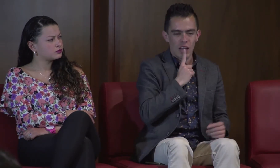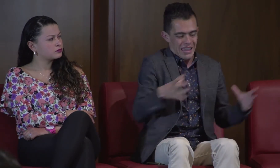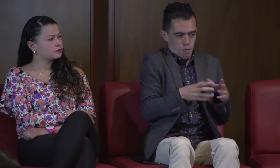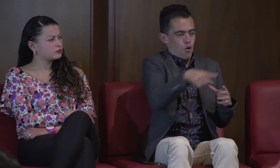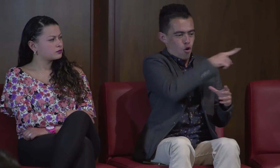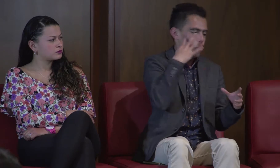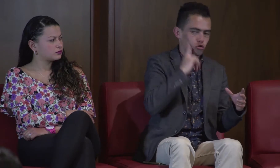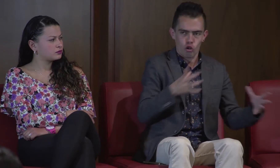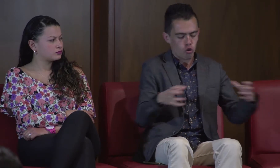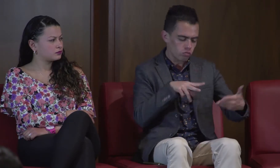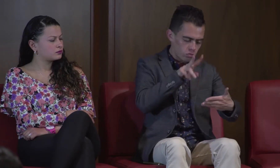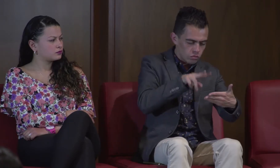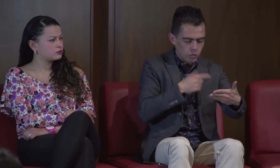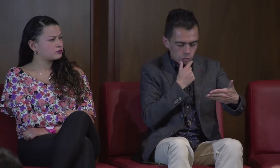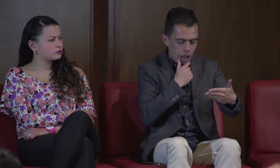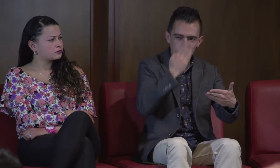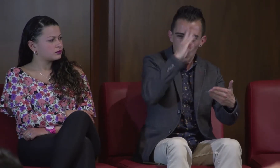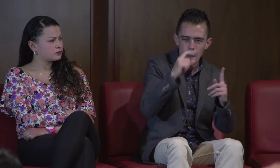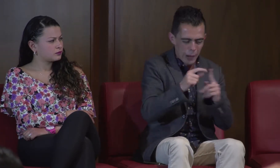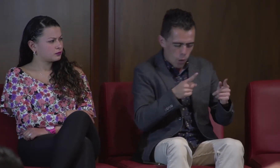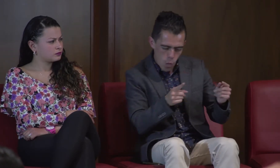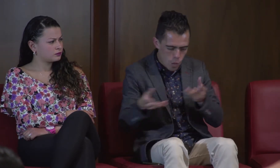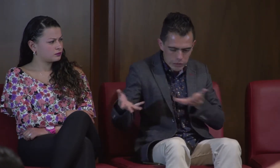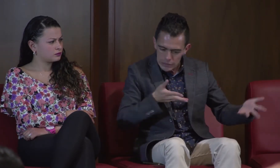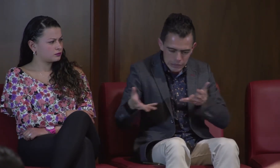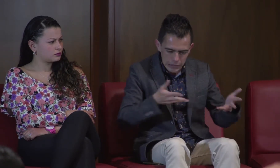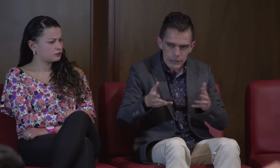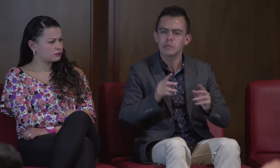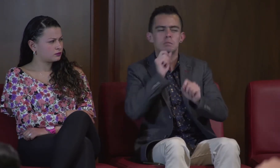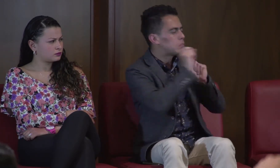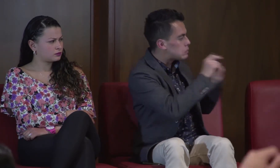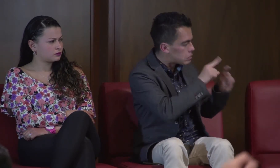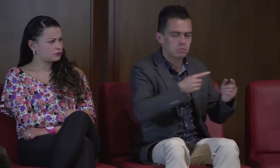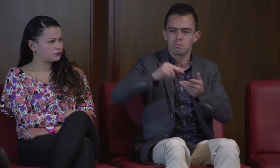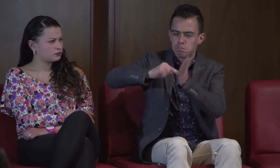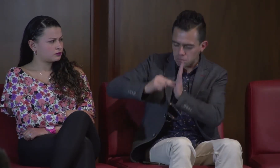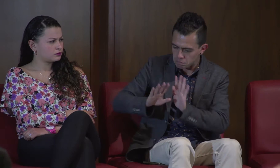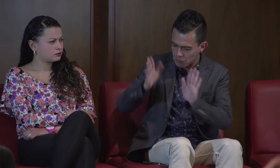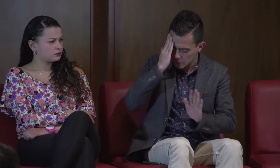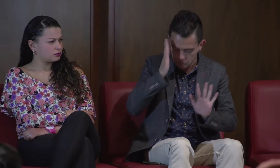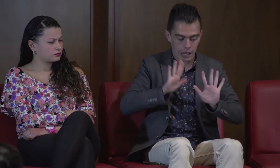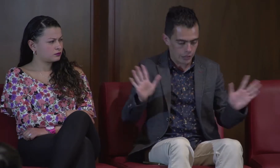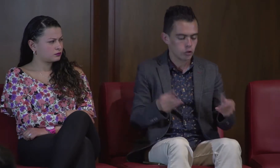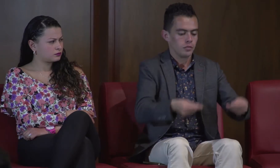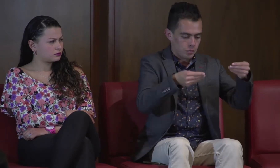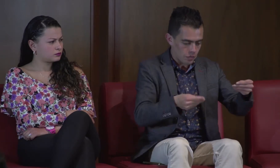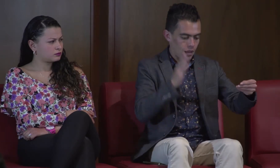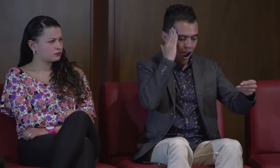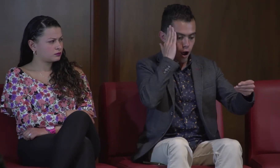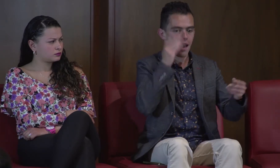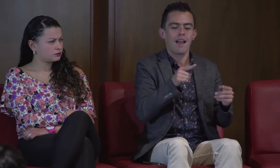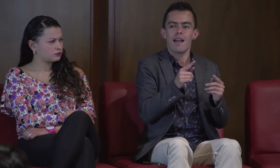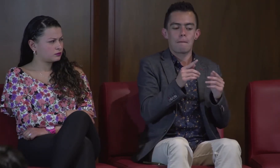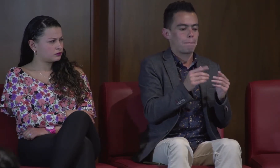el texto que ya nos había entregado Ricardo, y en ese equipo pudimos hacer la discusión, surgieron muchas dudas, también se le hacían muchas preguntas a